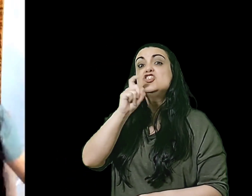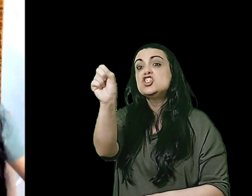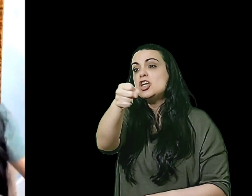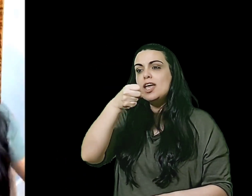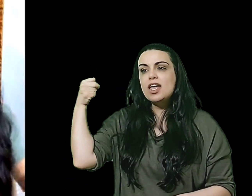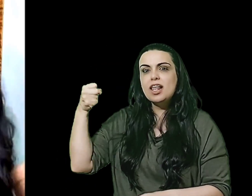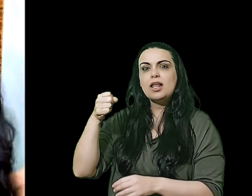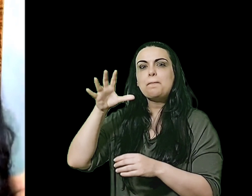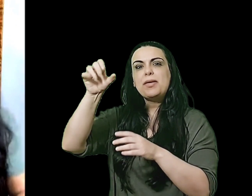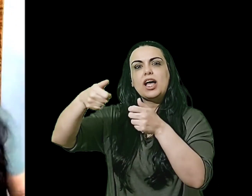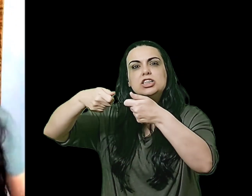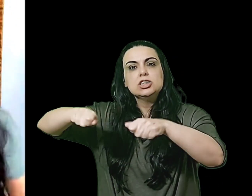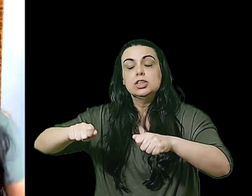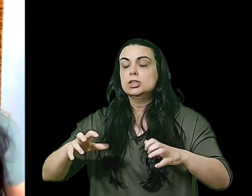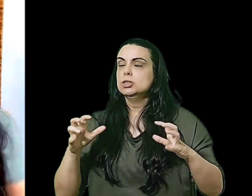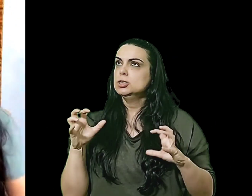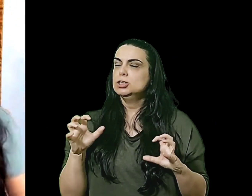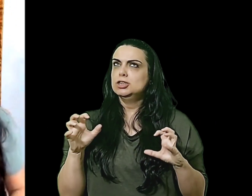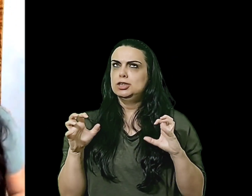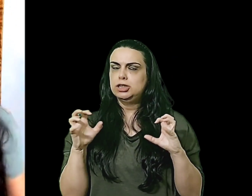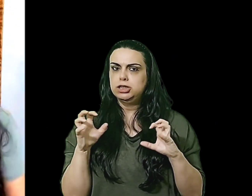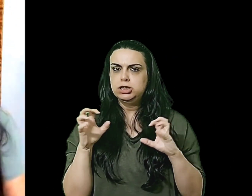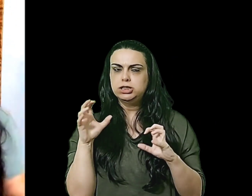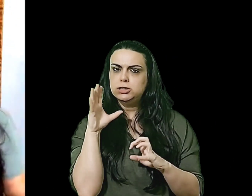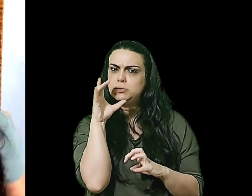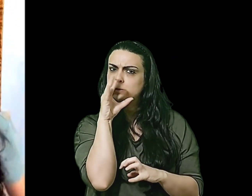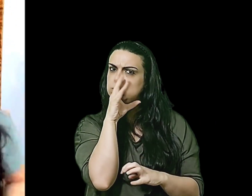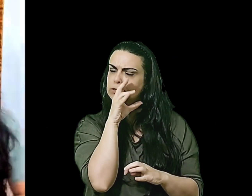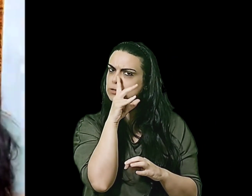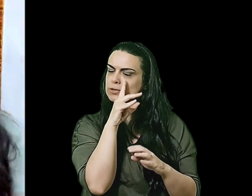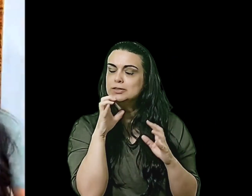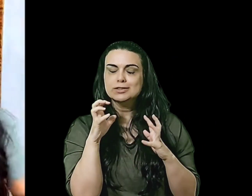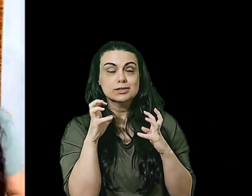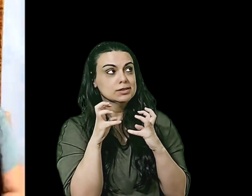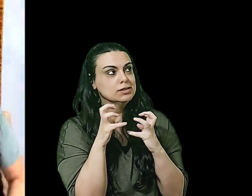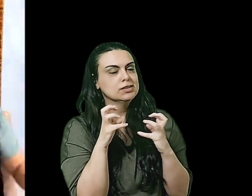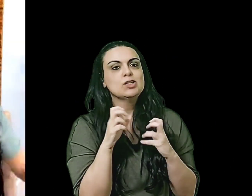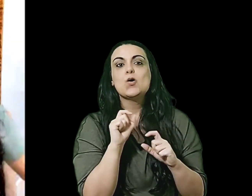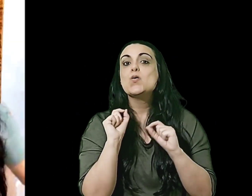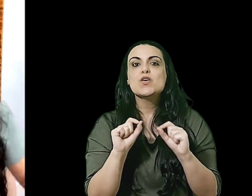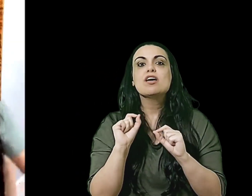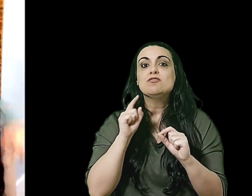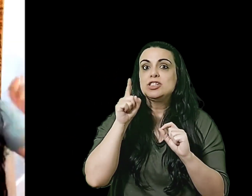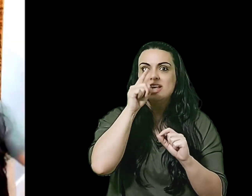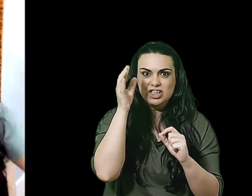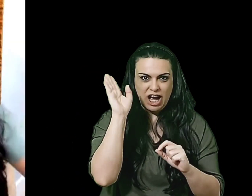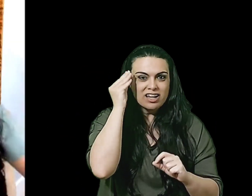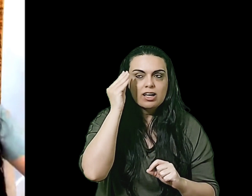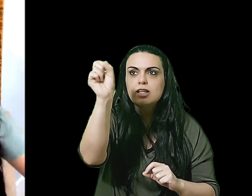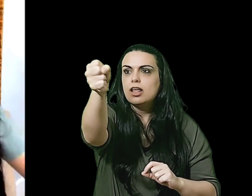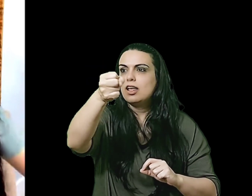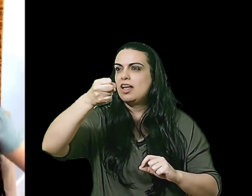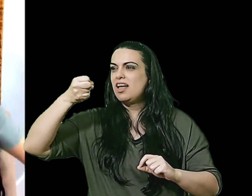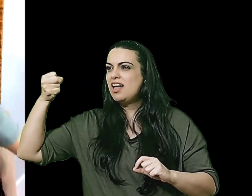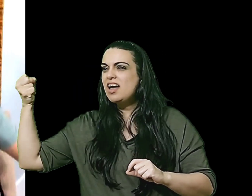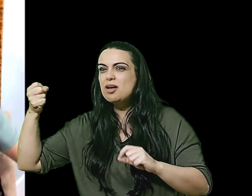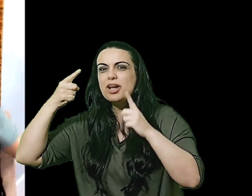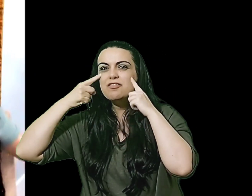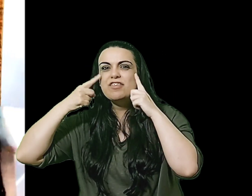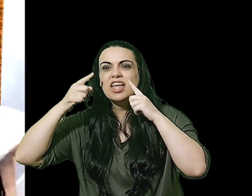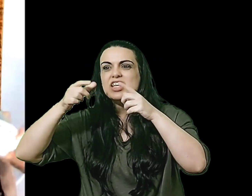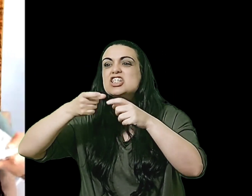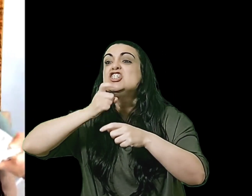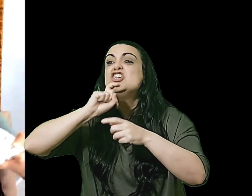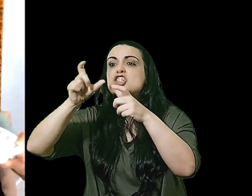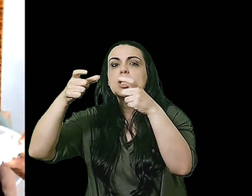vou ali na geladeira pegar um gelo. Gente, eita, que isso dá briga em casa. Aí quando você abre a geladeira, que você